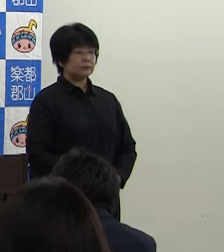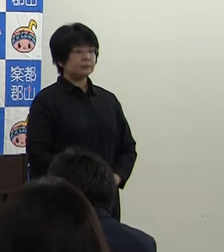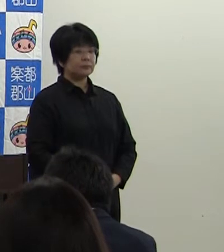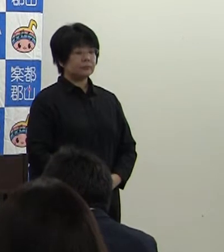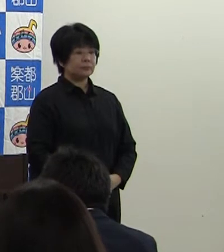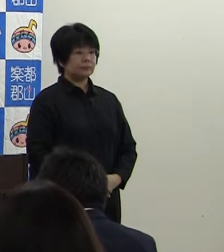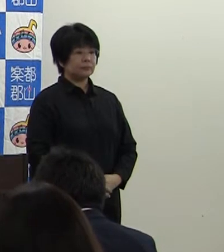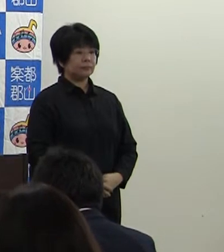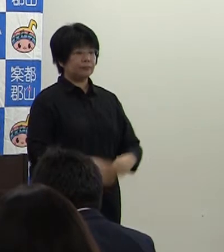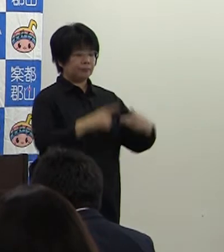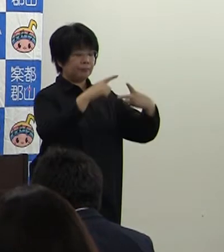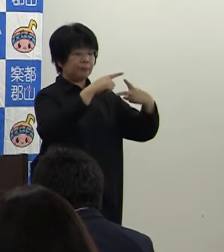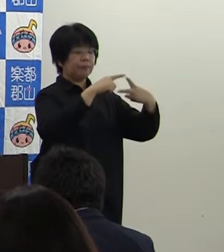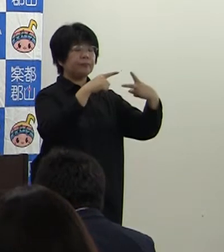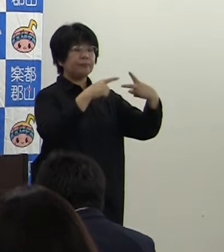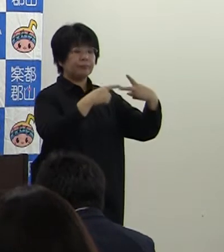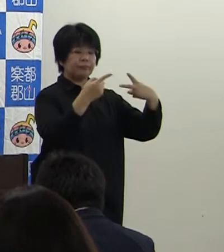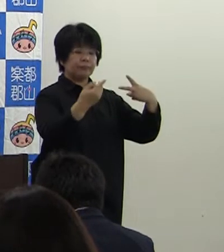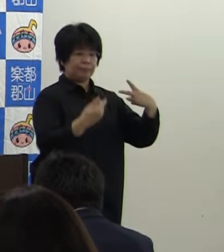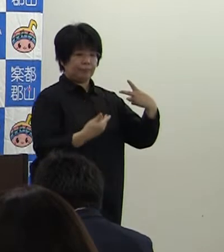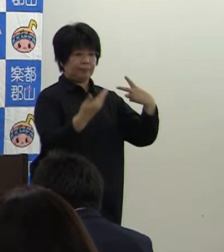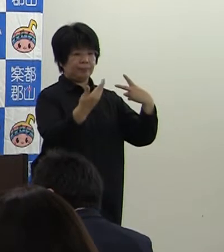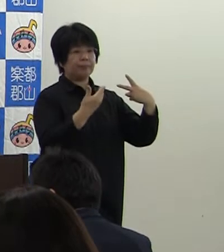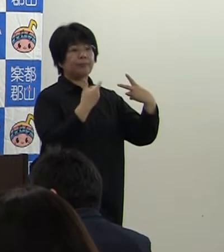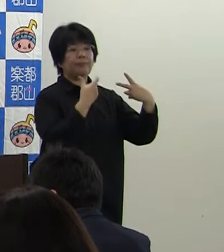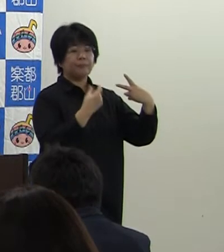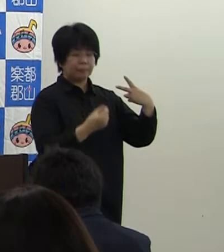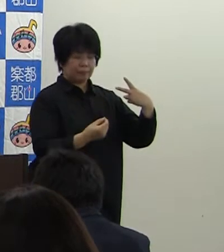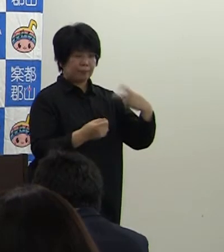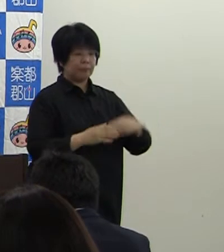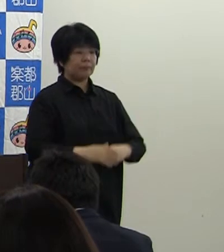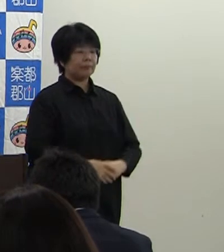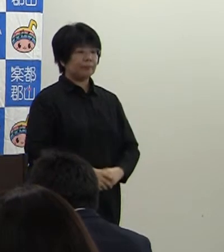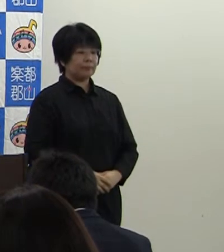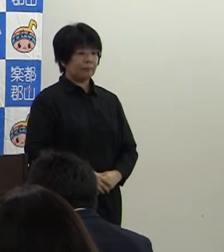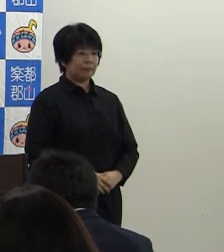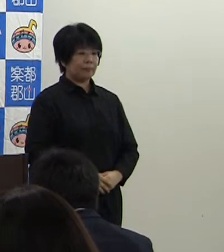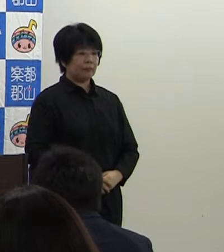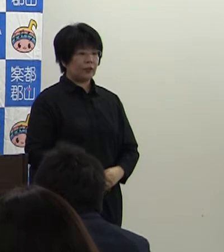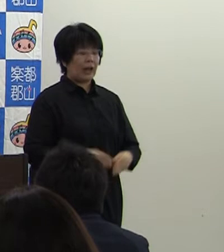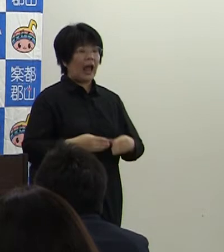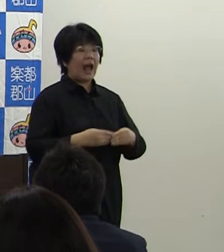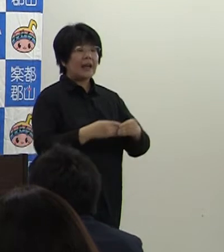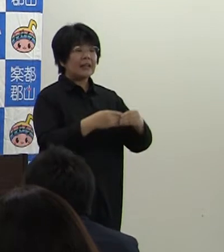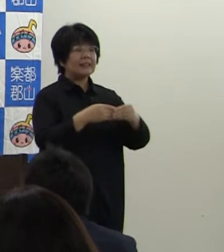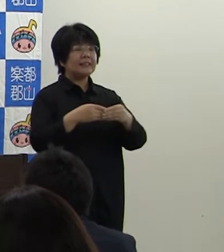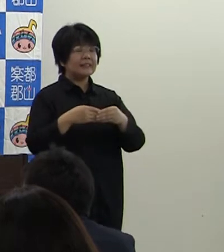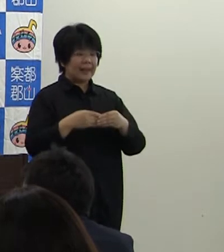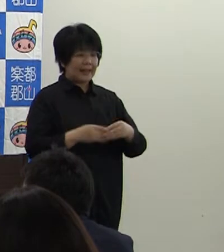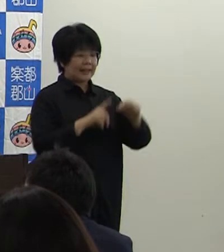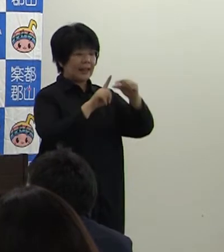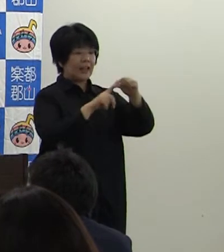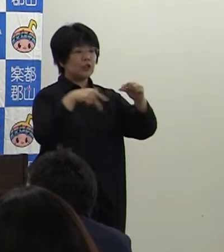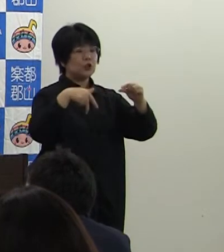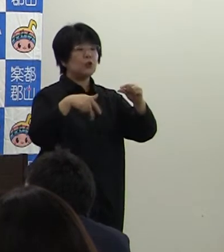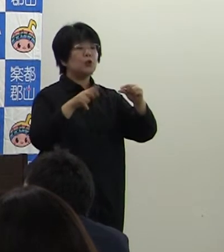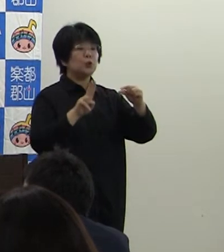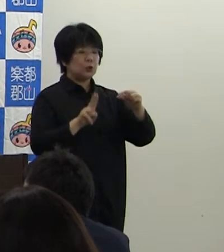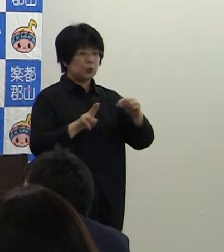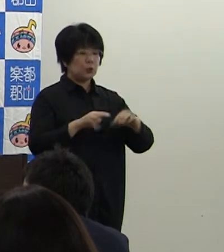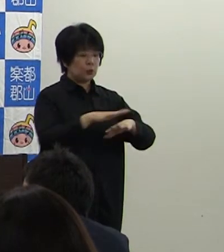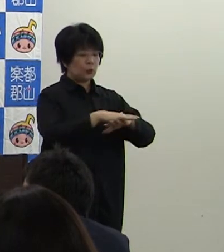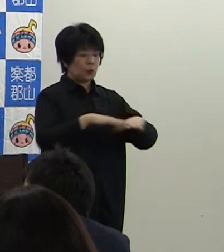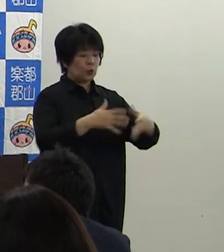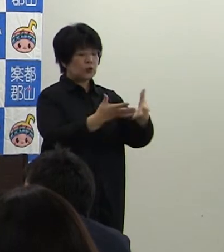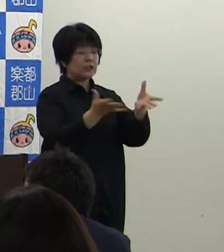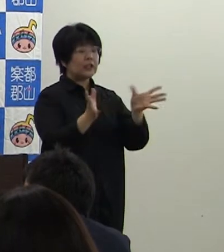まず2点お伺いさせてください。はい、今お話しなかったその連携中枢都市圏構想ですけども、はいはい、このような都市圏ビジョンはこれ